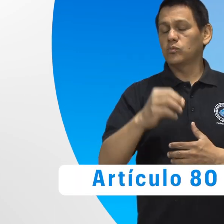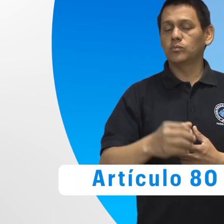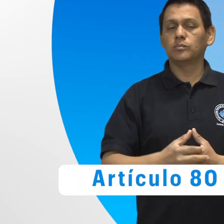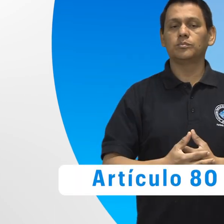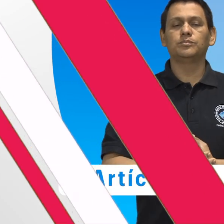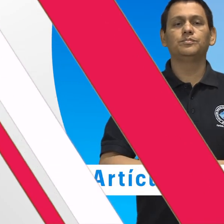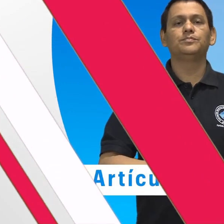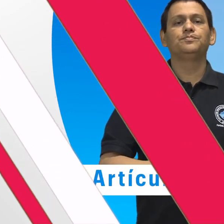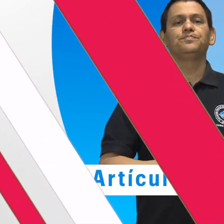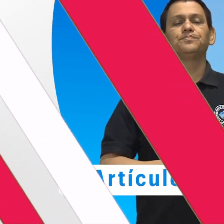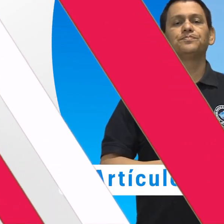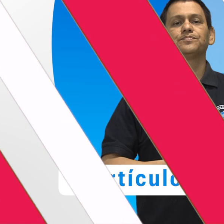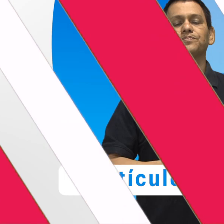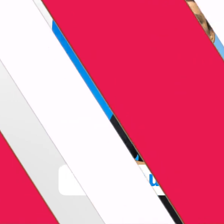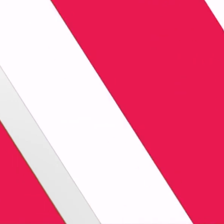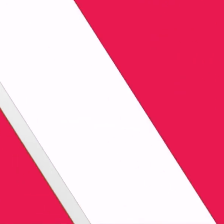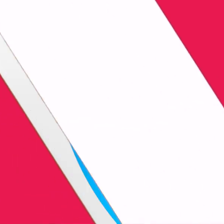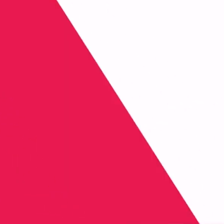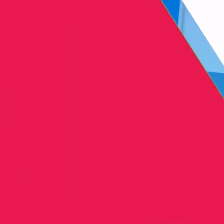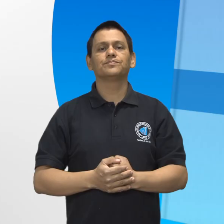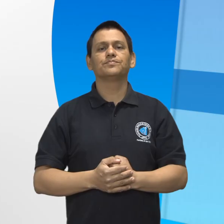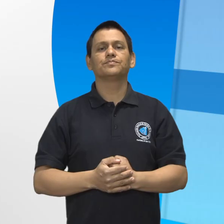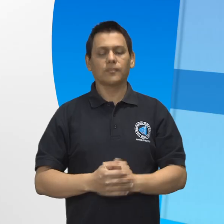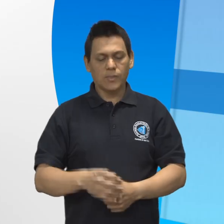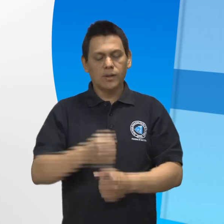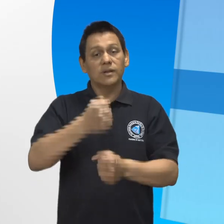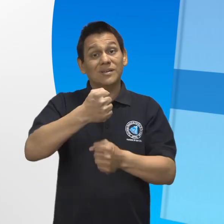Artículo 80.